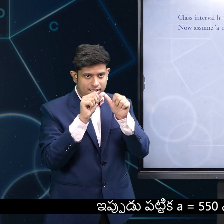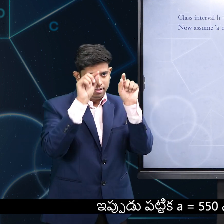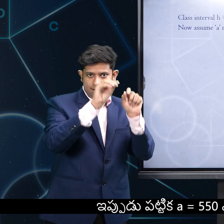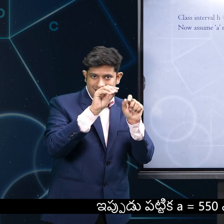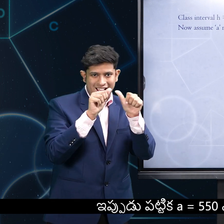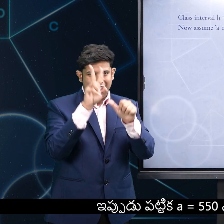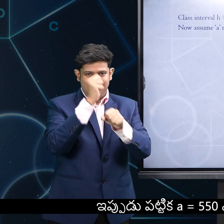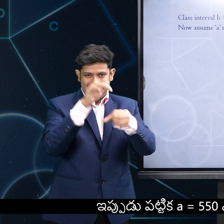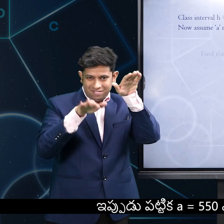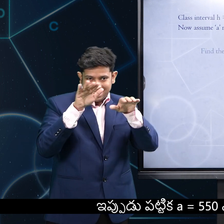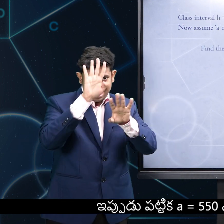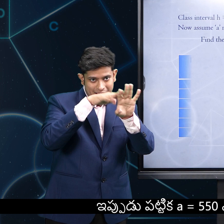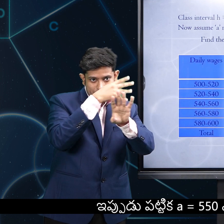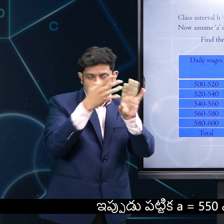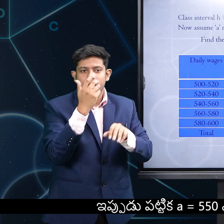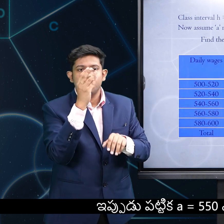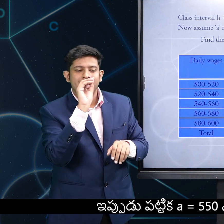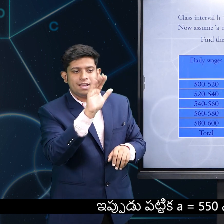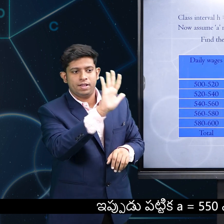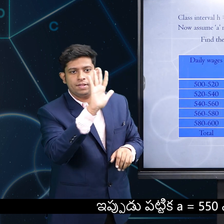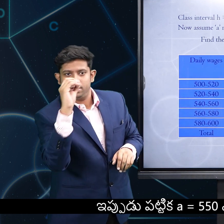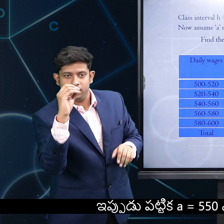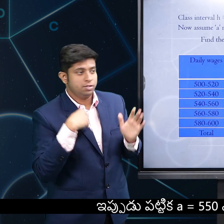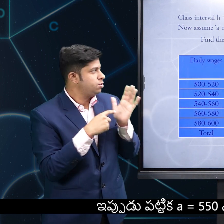550 నుండి A మీన్ని ఊహించుకోండి.